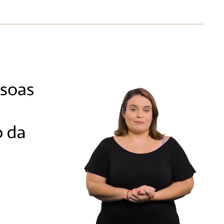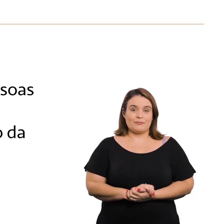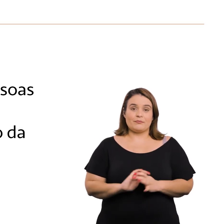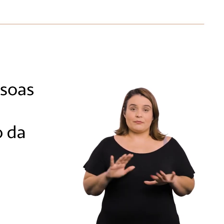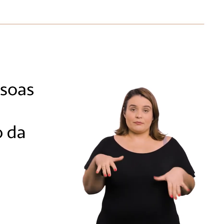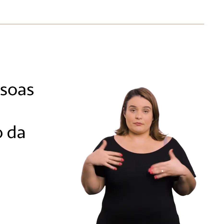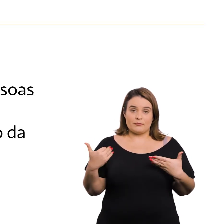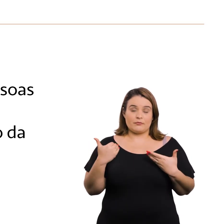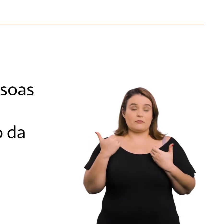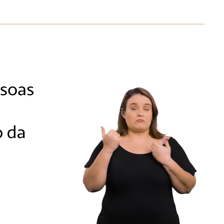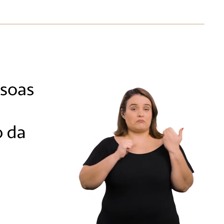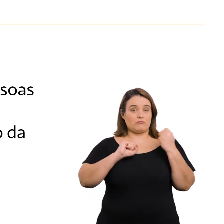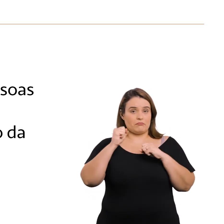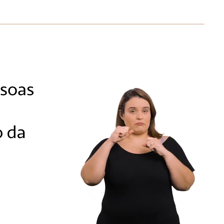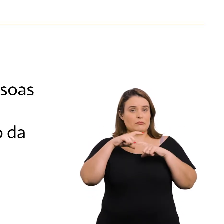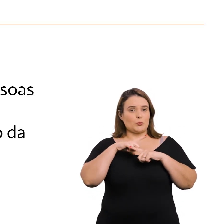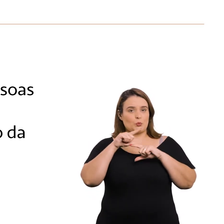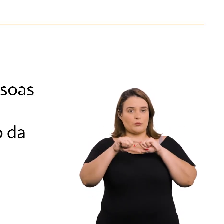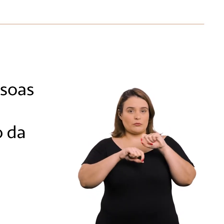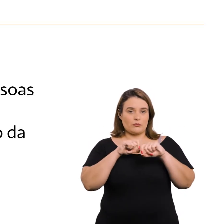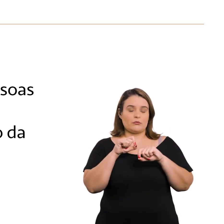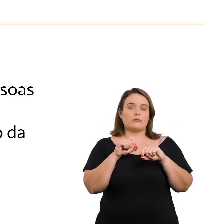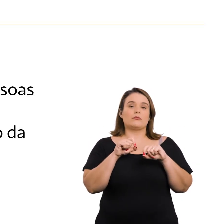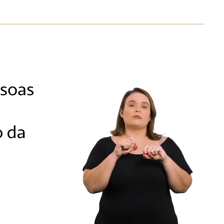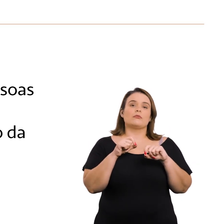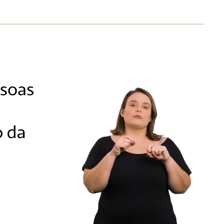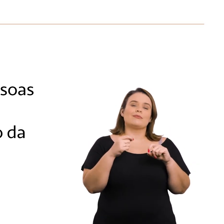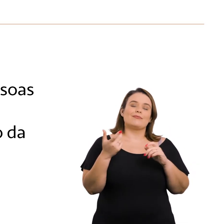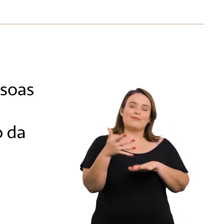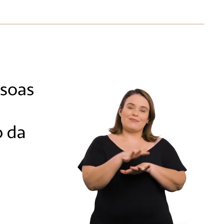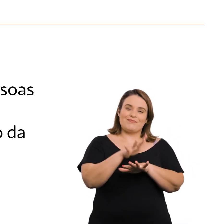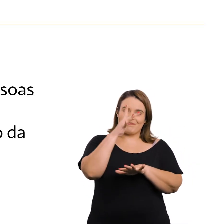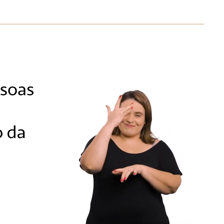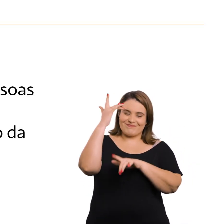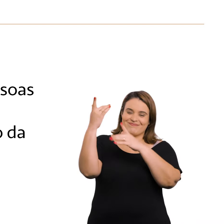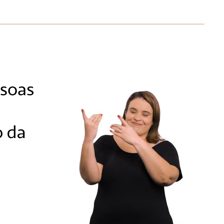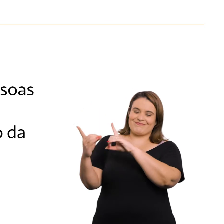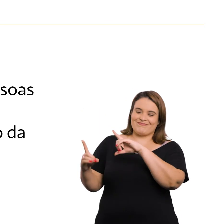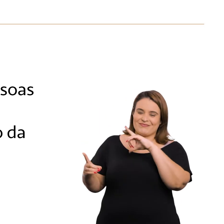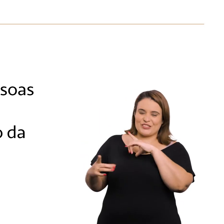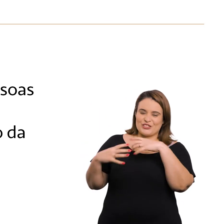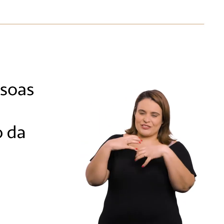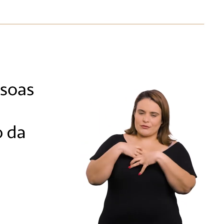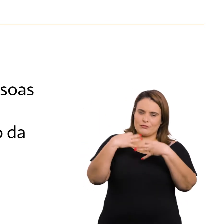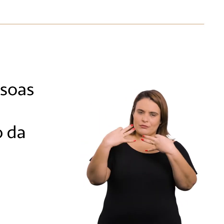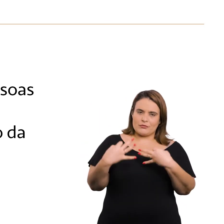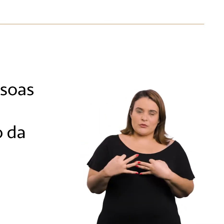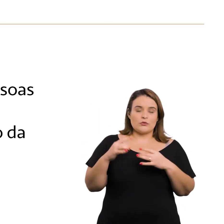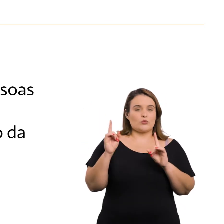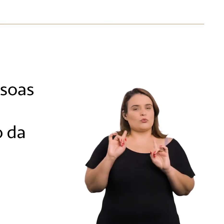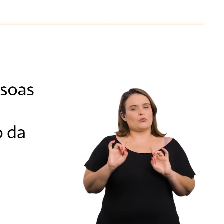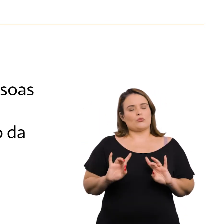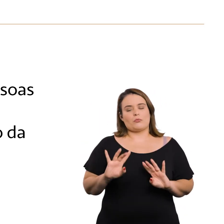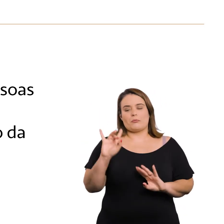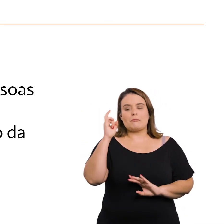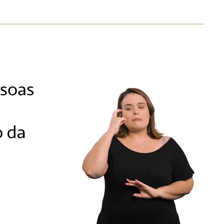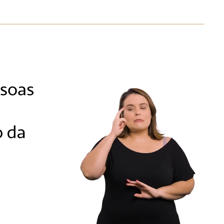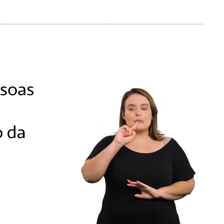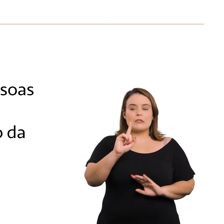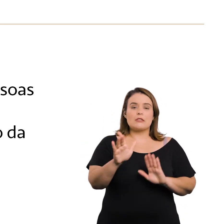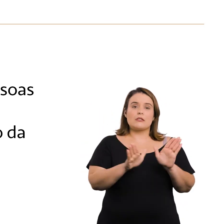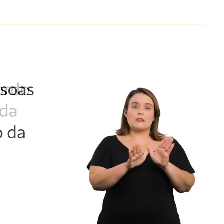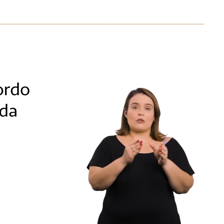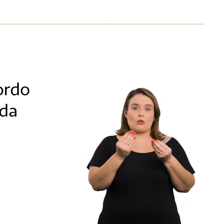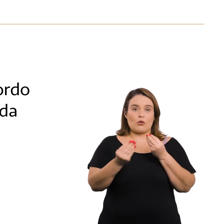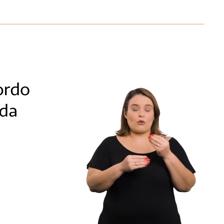Sendo assim, as empresas garantirão a inclusão de pessoas com deficiência de forma efetiva, não apenas por meio da